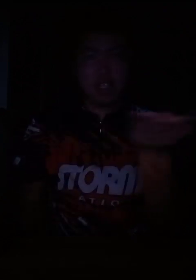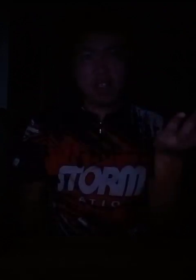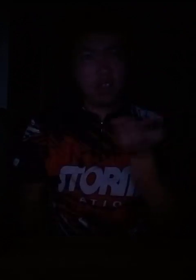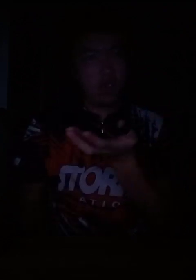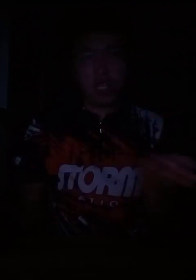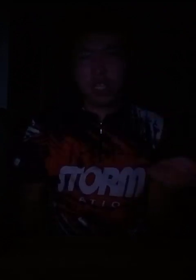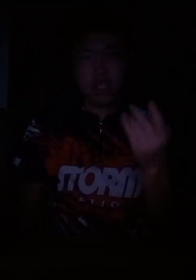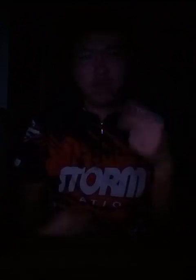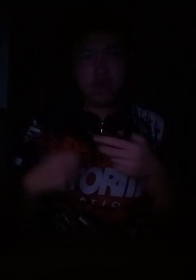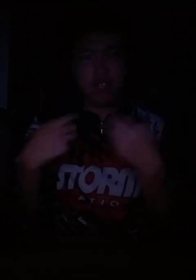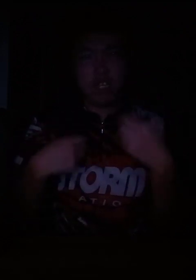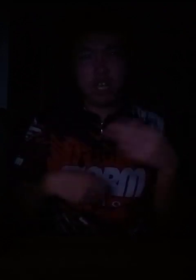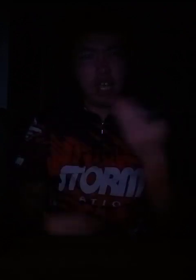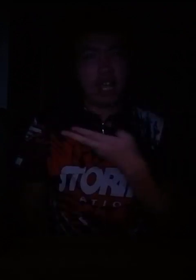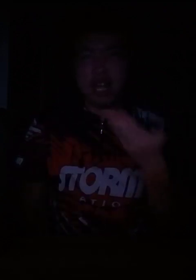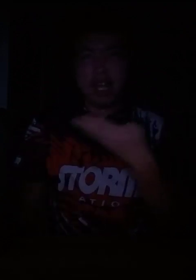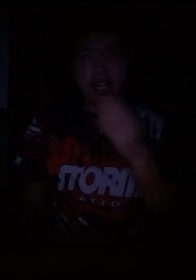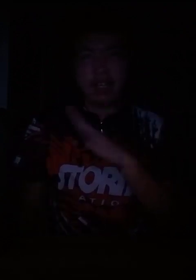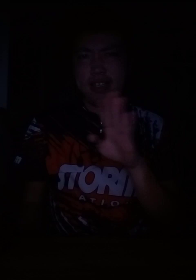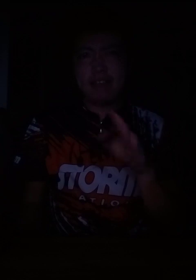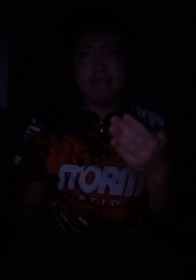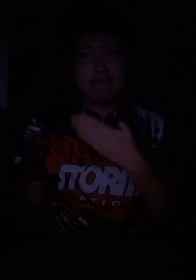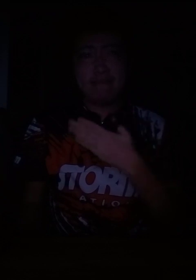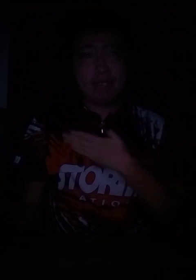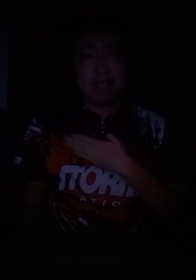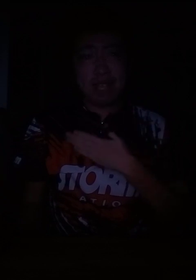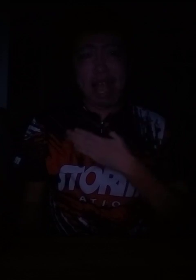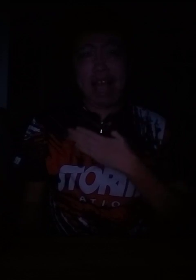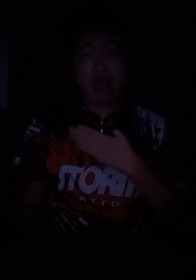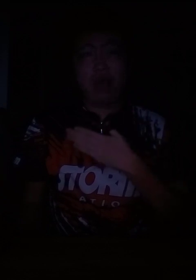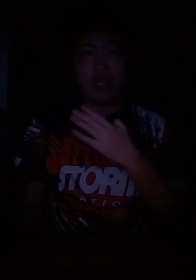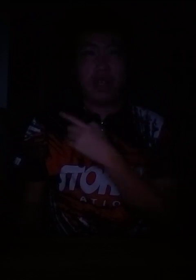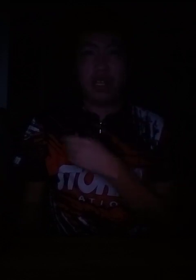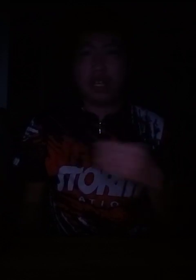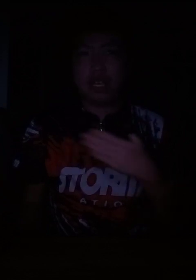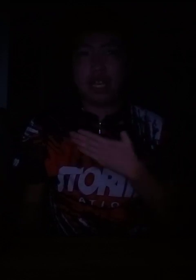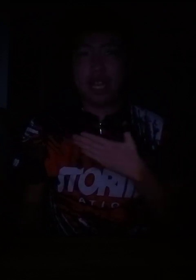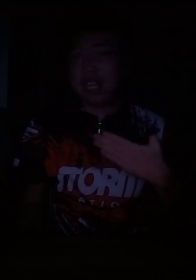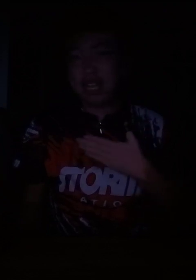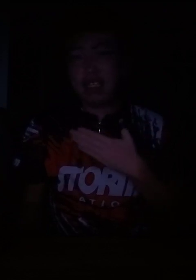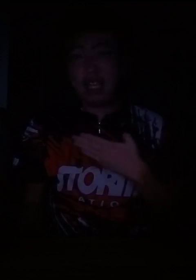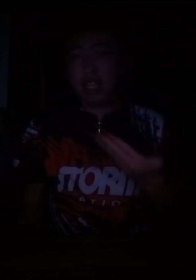팀이 일하자. 너만 당사자가 아니고 나도 당사자잖아.